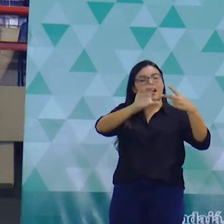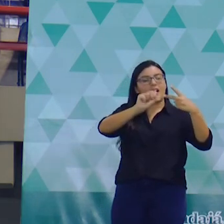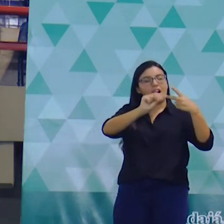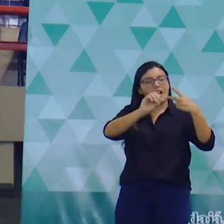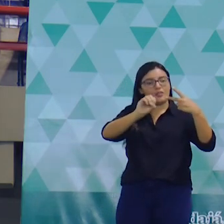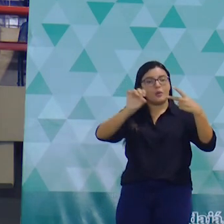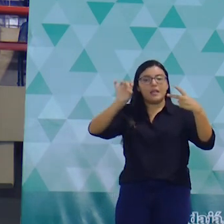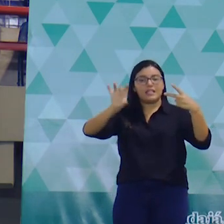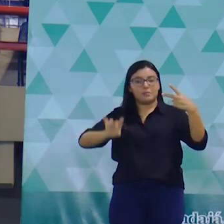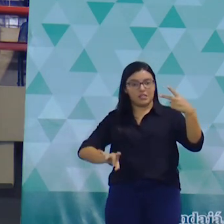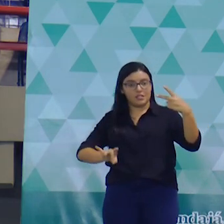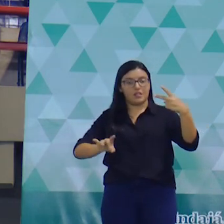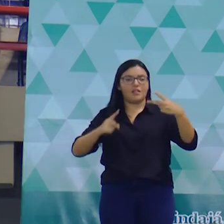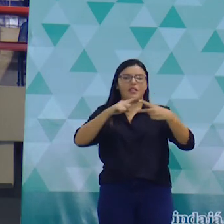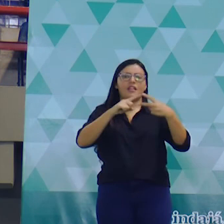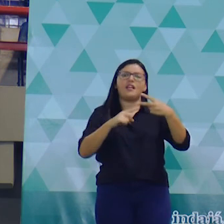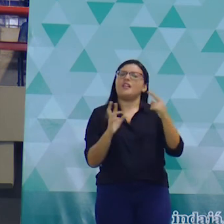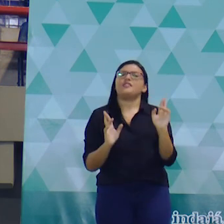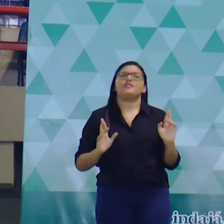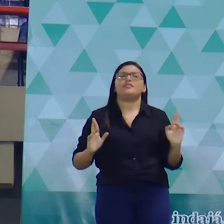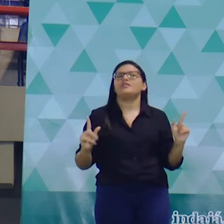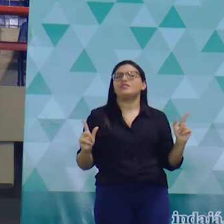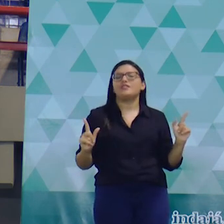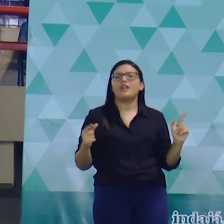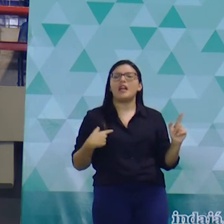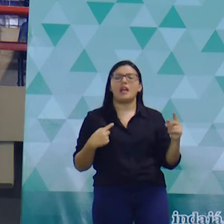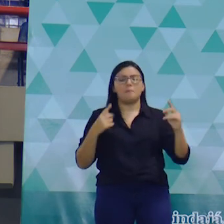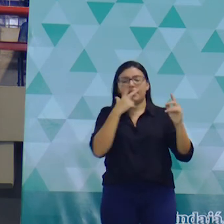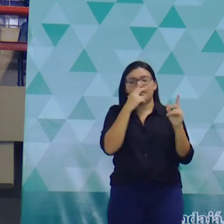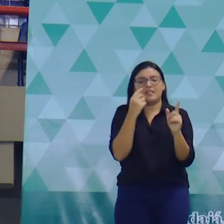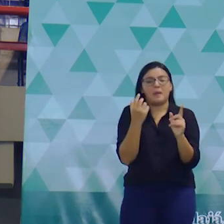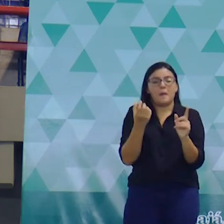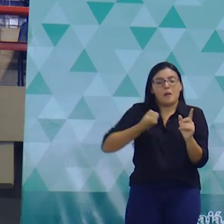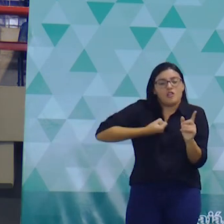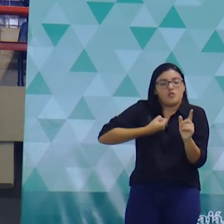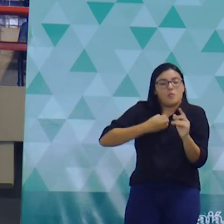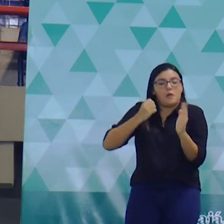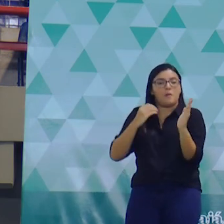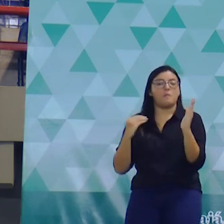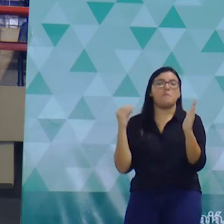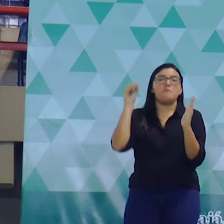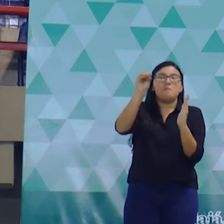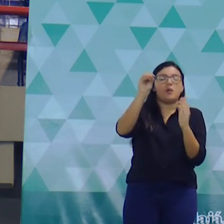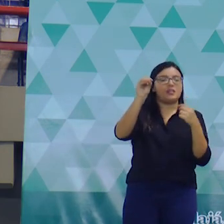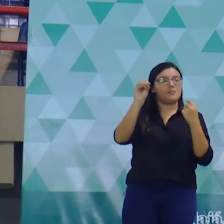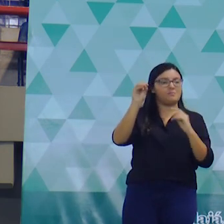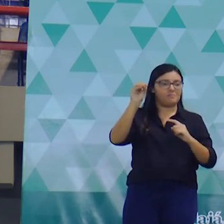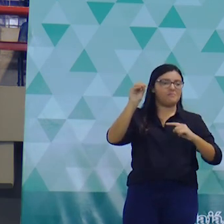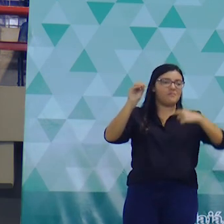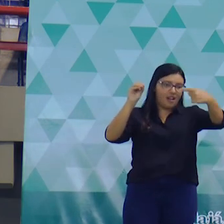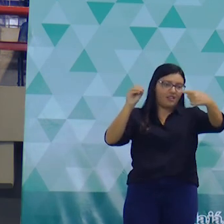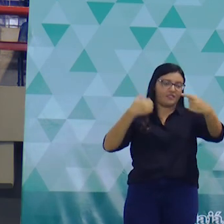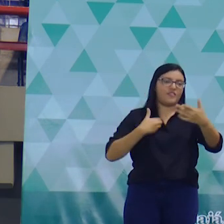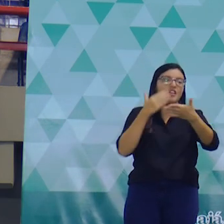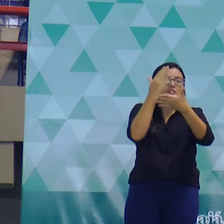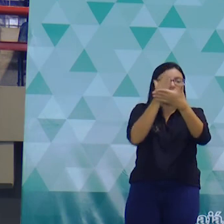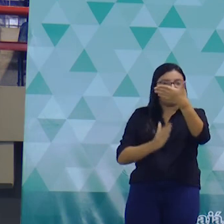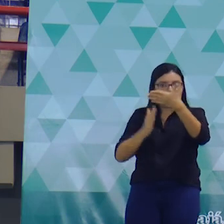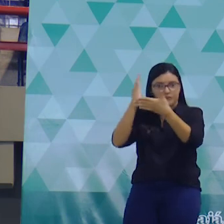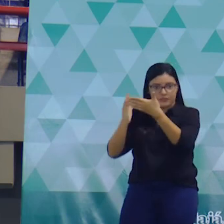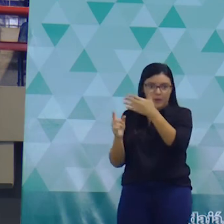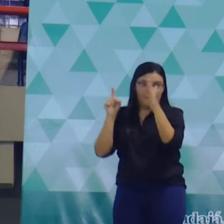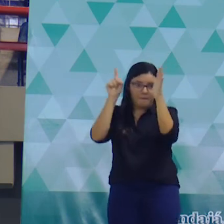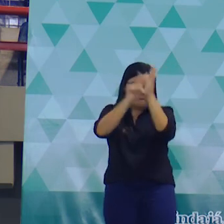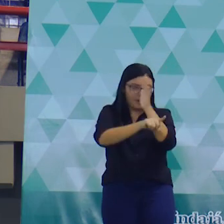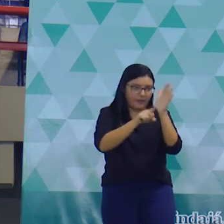um caso especial é mínima. É um trabalhinho a mais que você vai ter. Eu vou dividir as questões dessa maneira. Eu vou